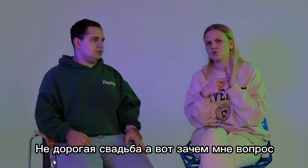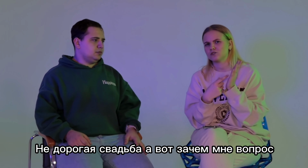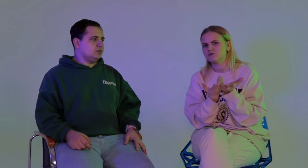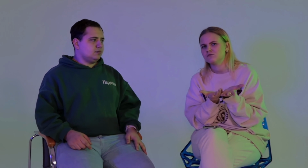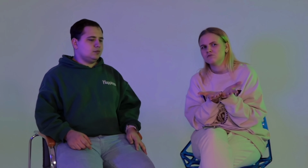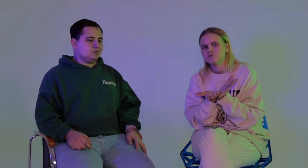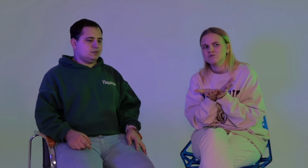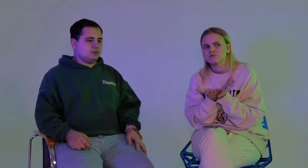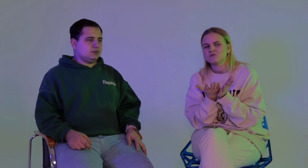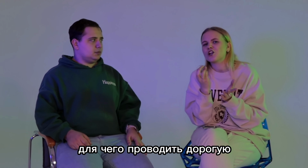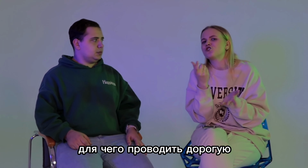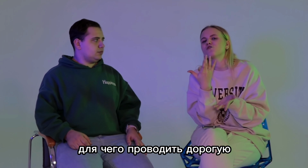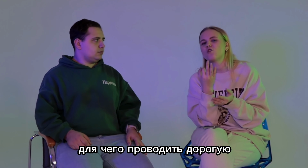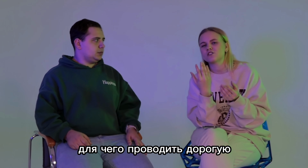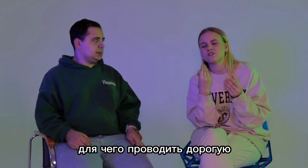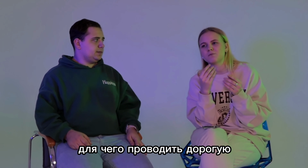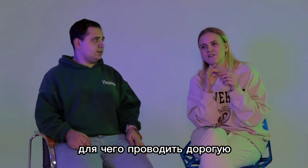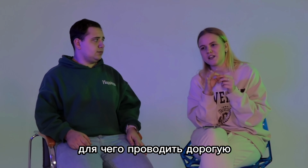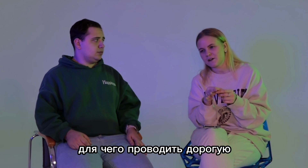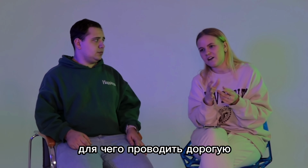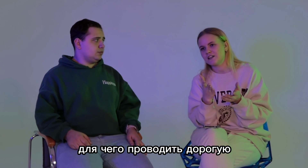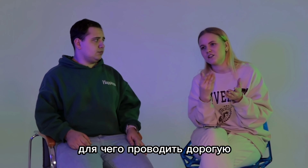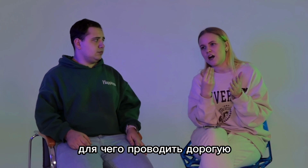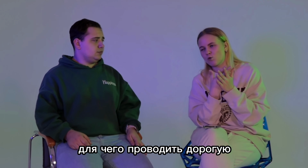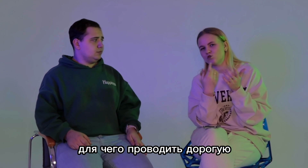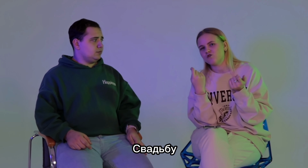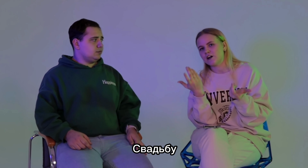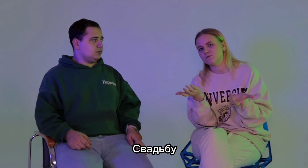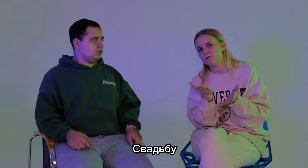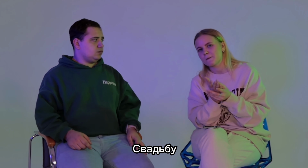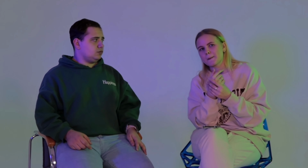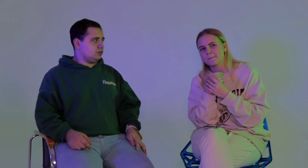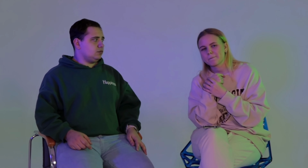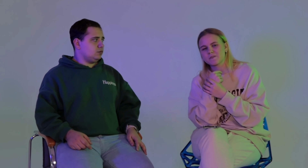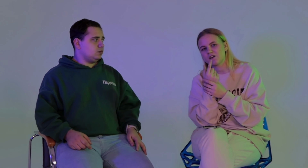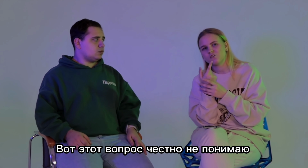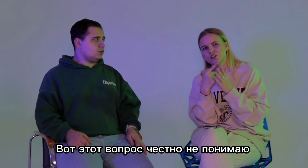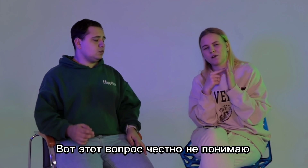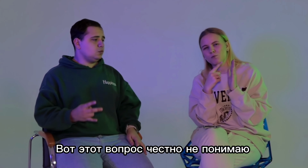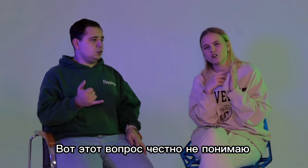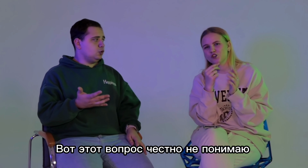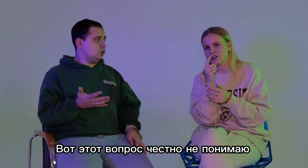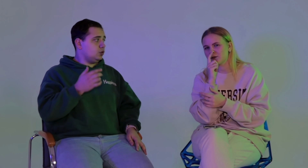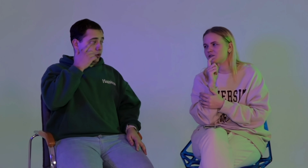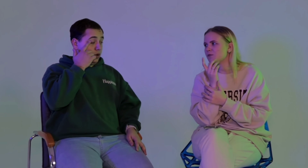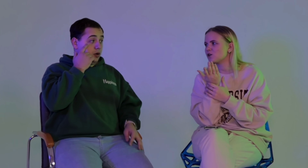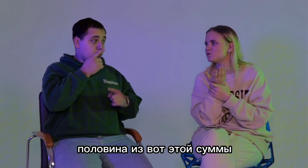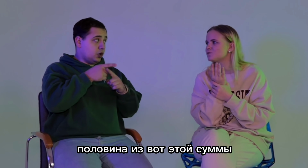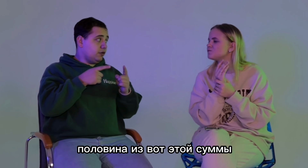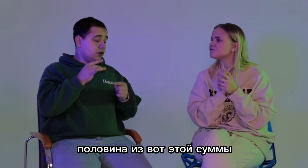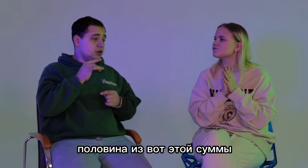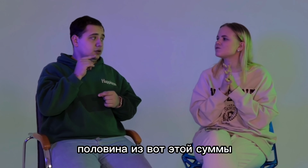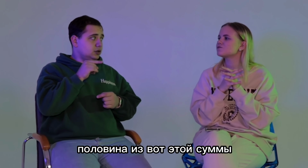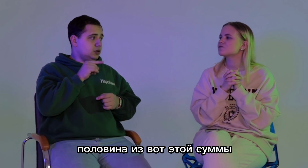вопрос? Для чего проводить дорогую свадьбу? Ну, половина из